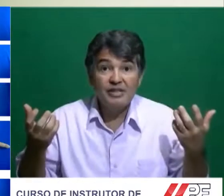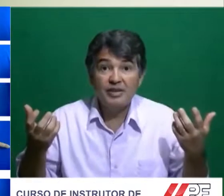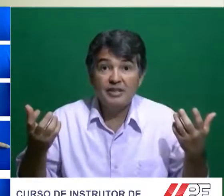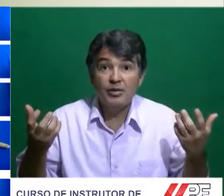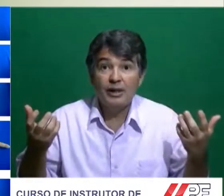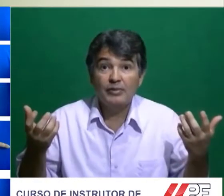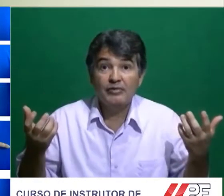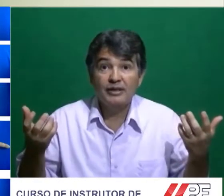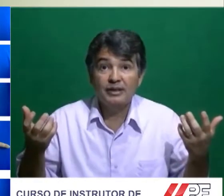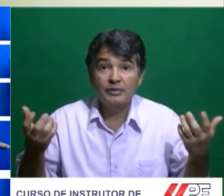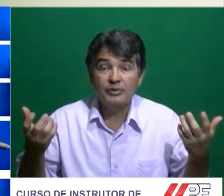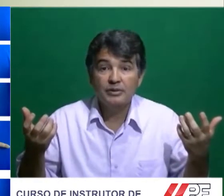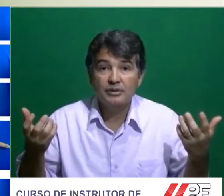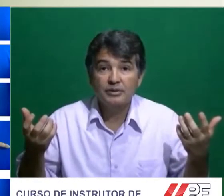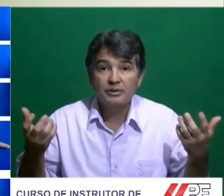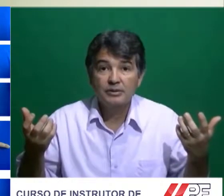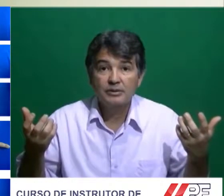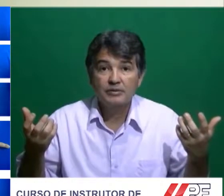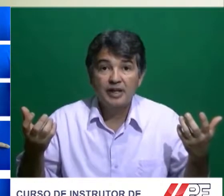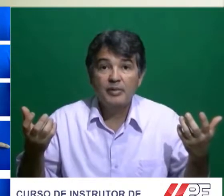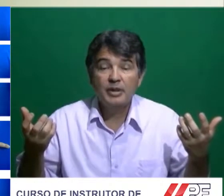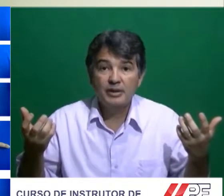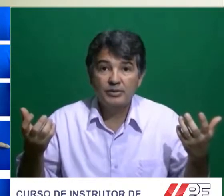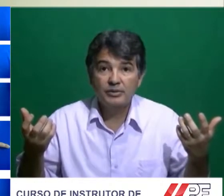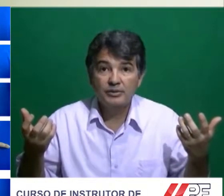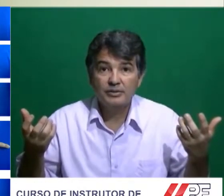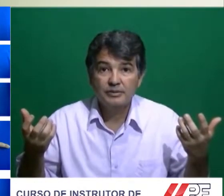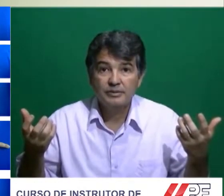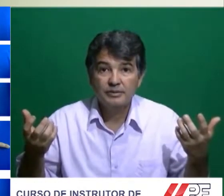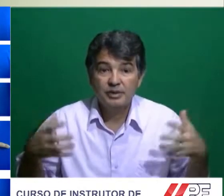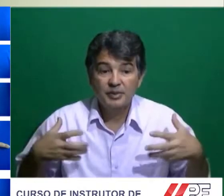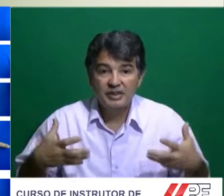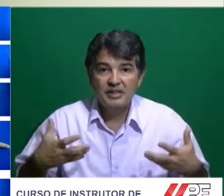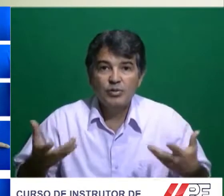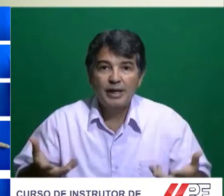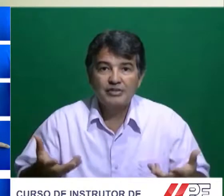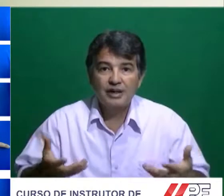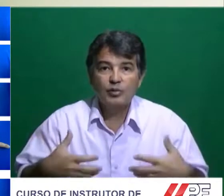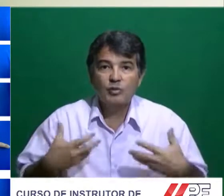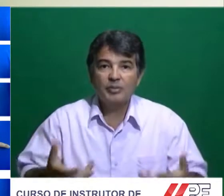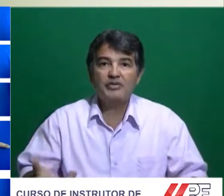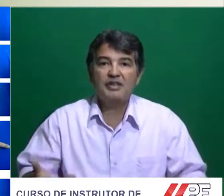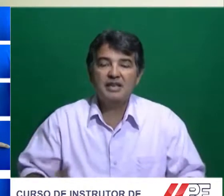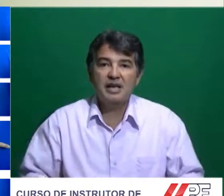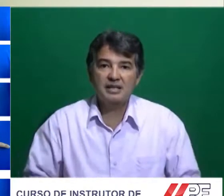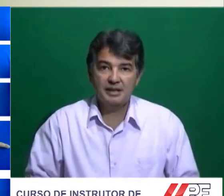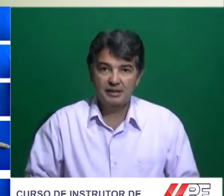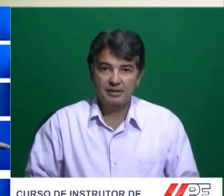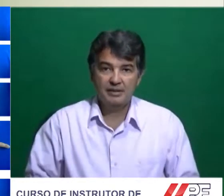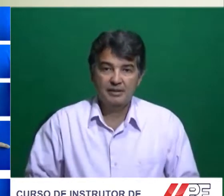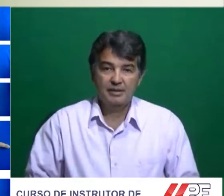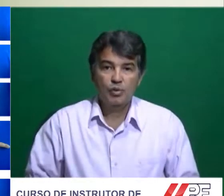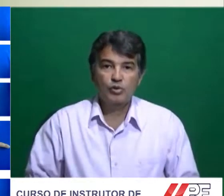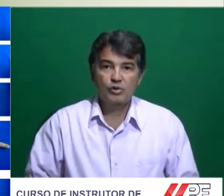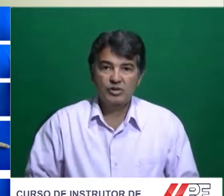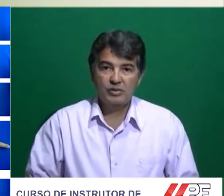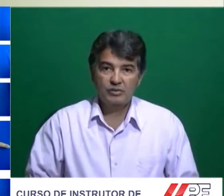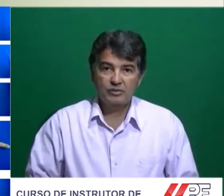Como é que o vai? Você vai dizer que o gato vai andando. Vai caminhando. Você precisa do classificador para poder fazer esta